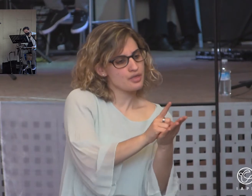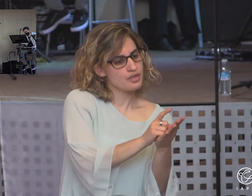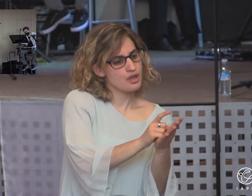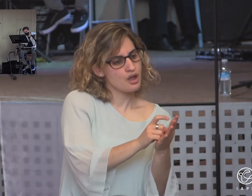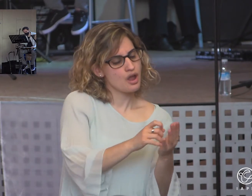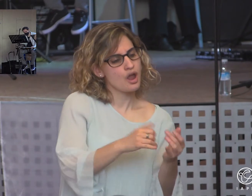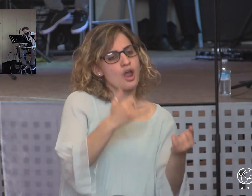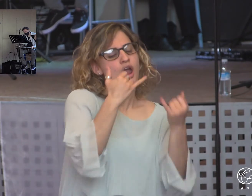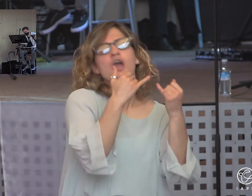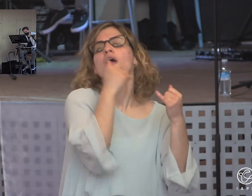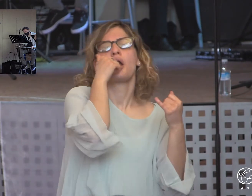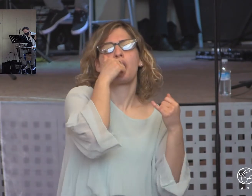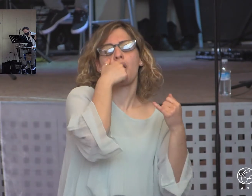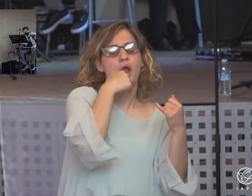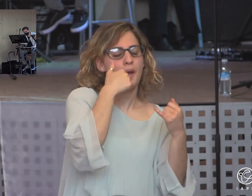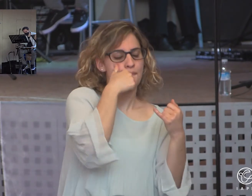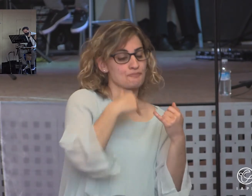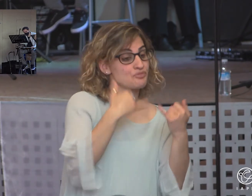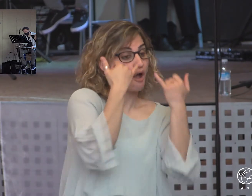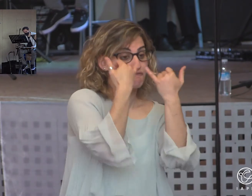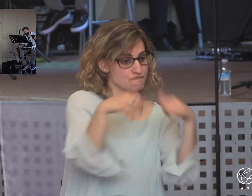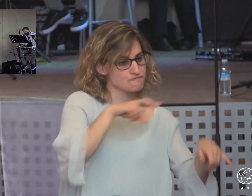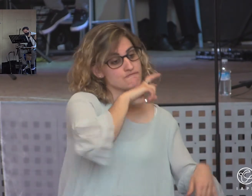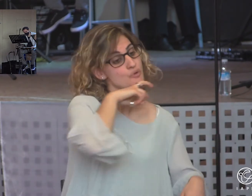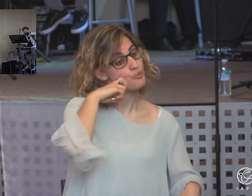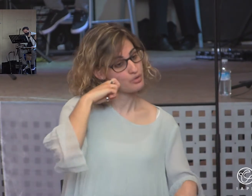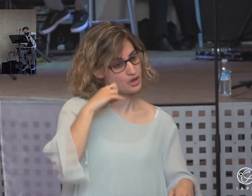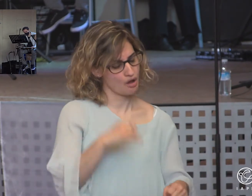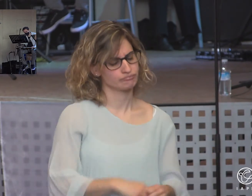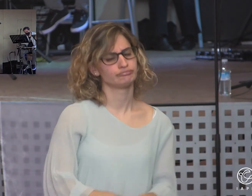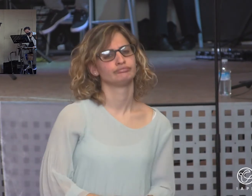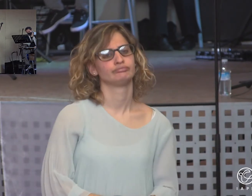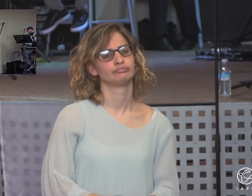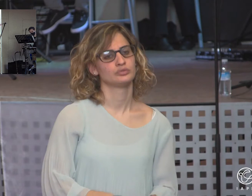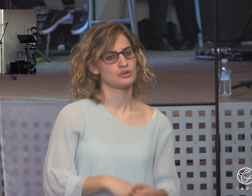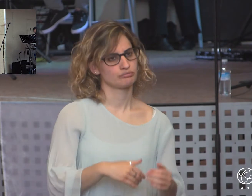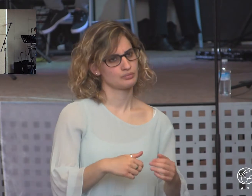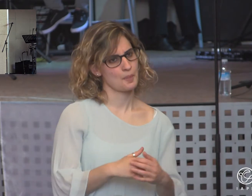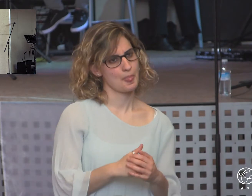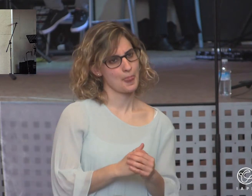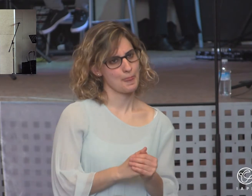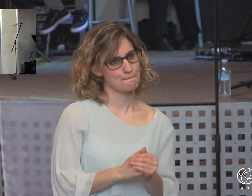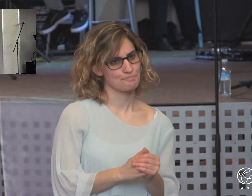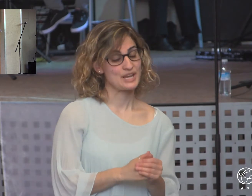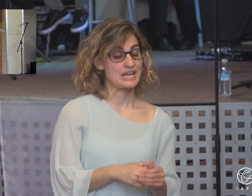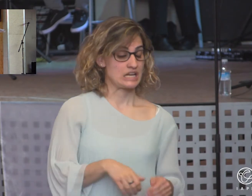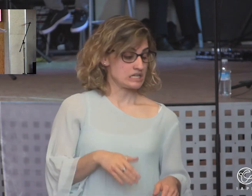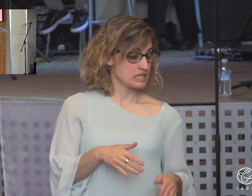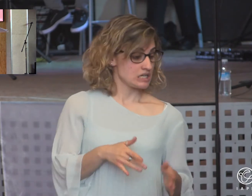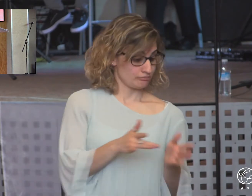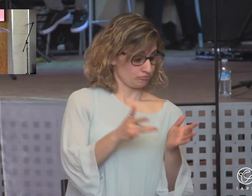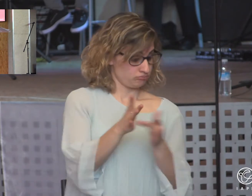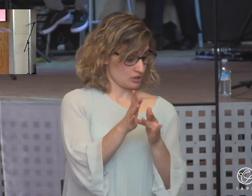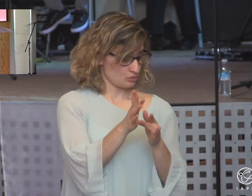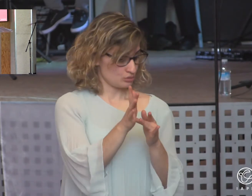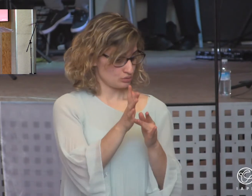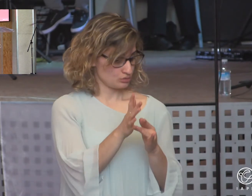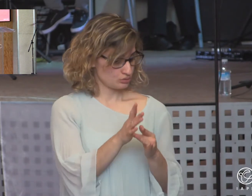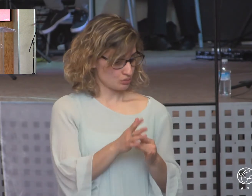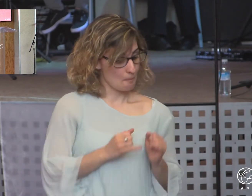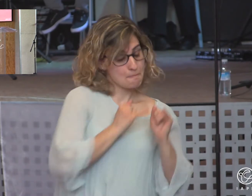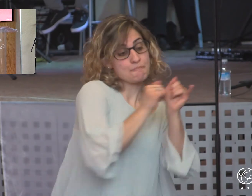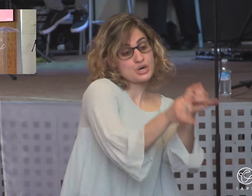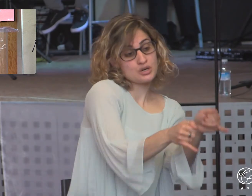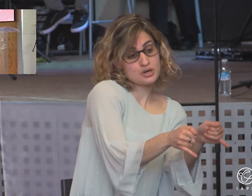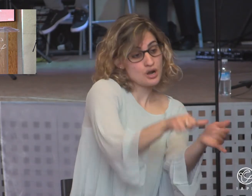estanque? Que de vez en cuando descendía un ángel y tocaba el